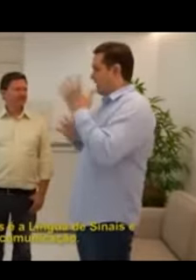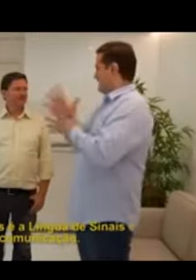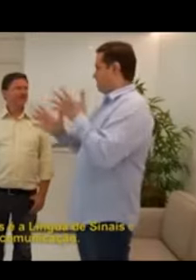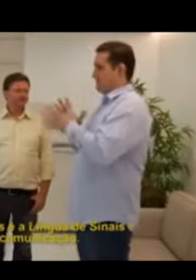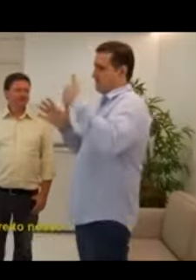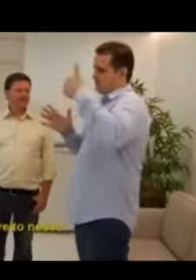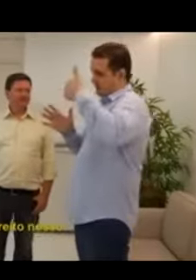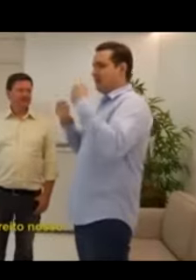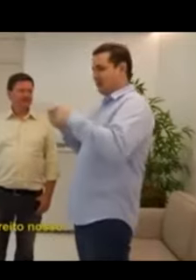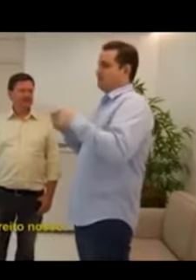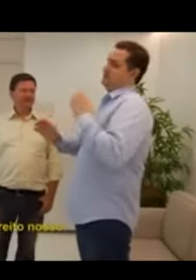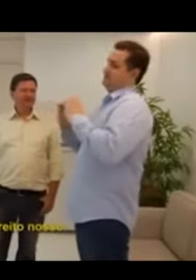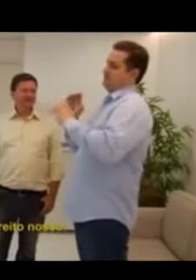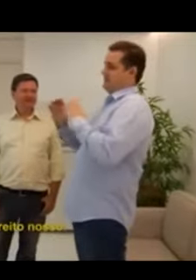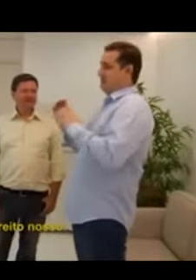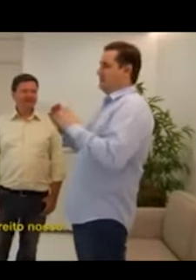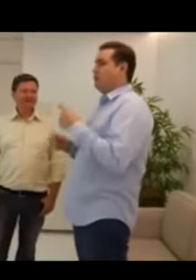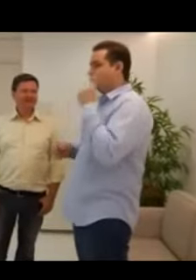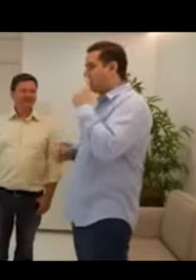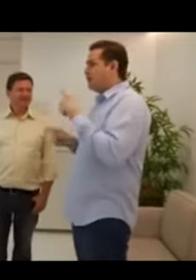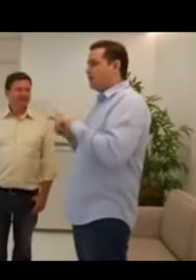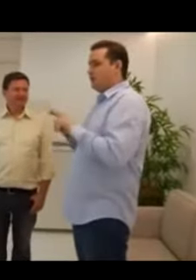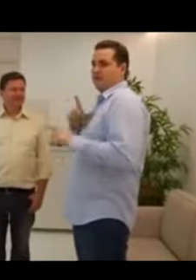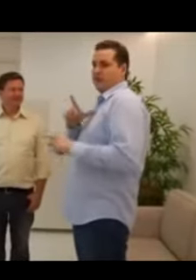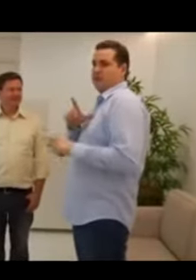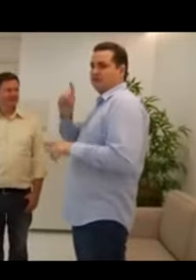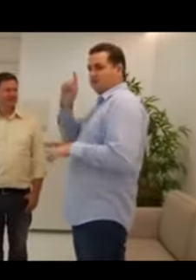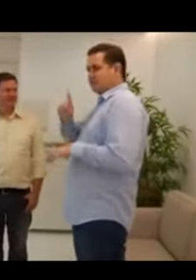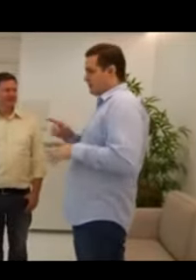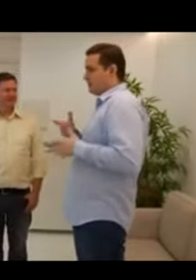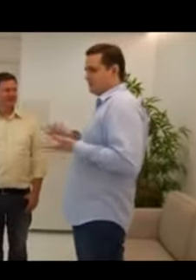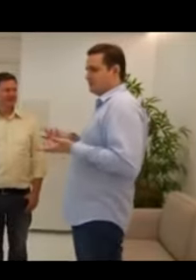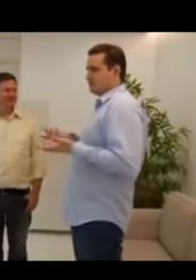a comunicação é um direito nosso.